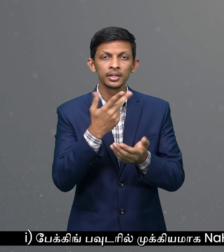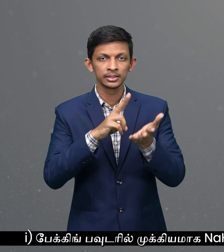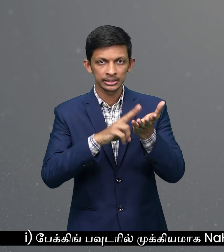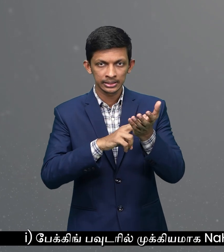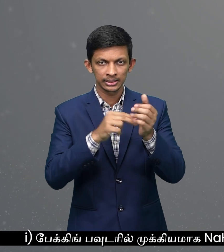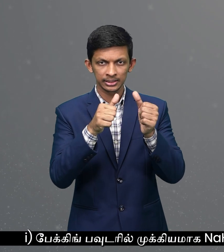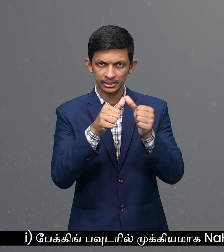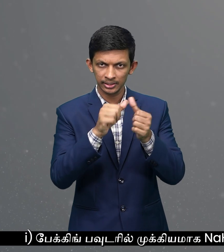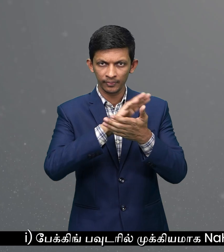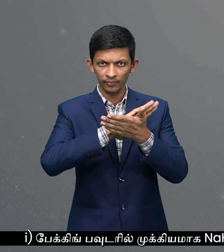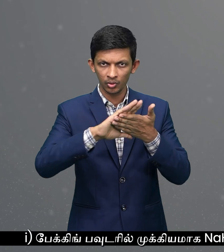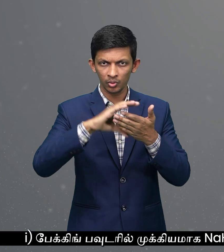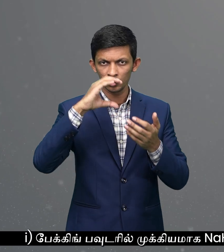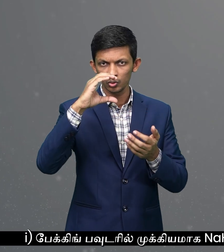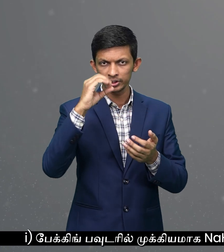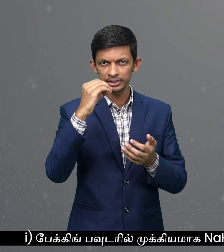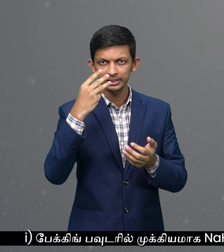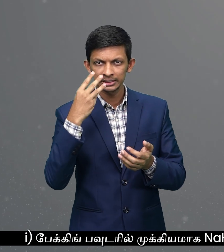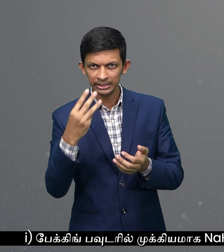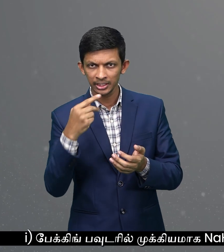NaHCO3 உள்ளது மற்றும் அதன் மற்ற கூறுகள்